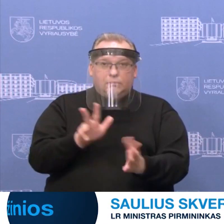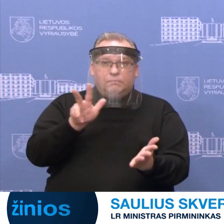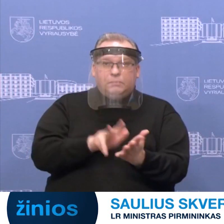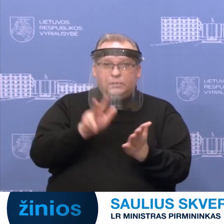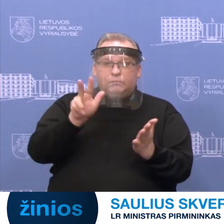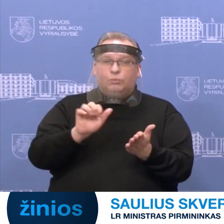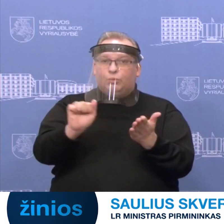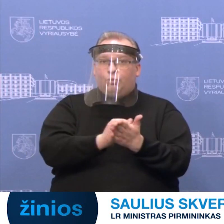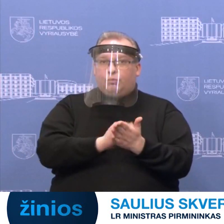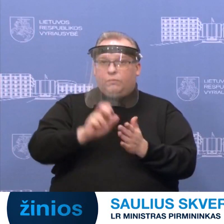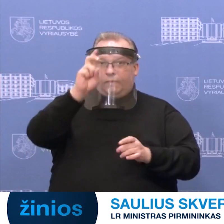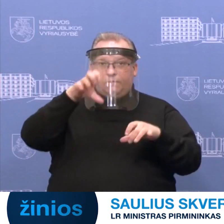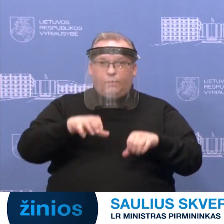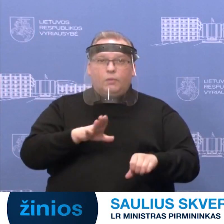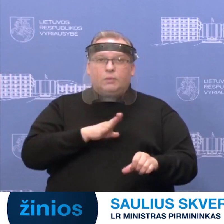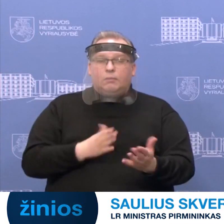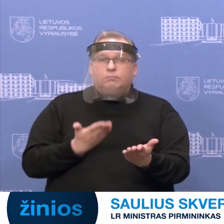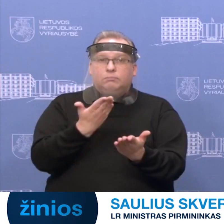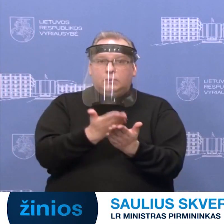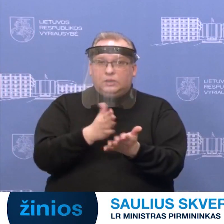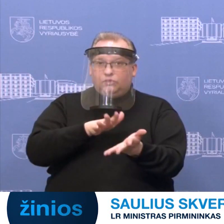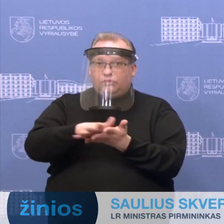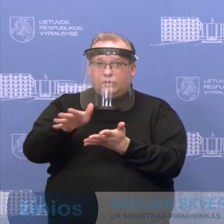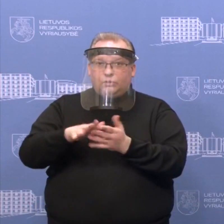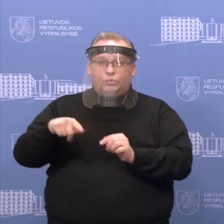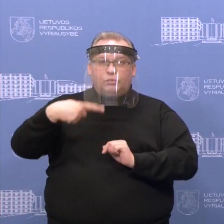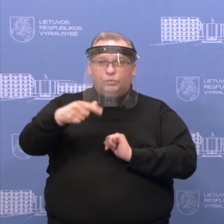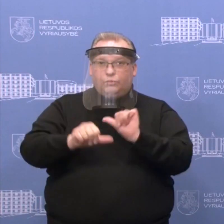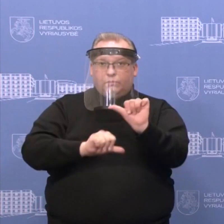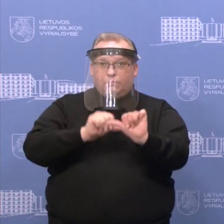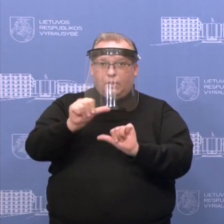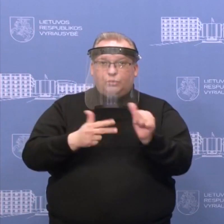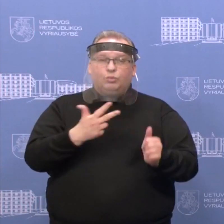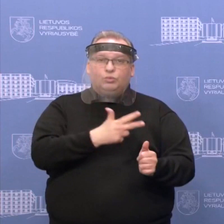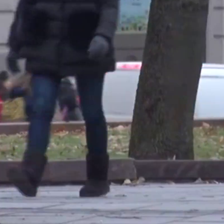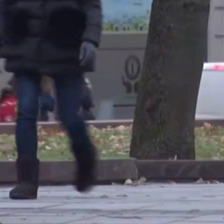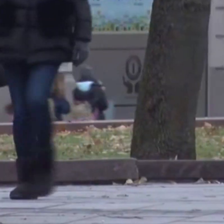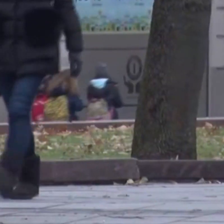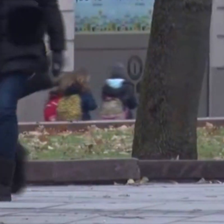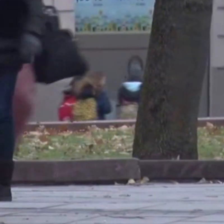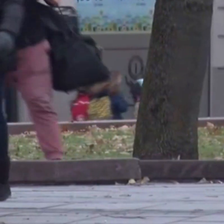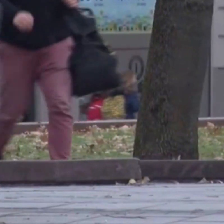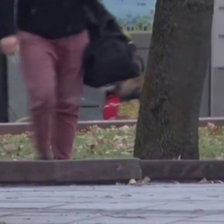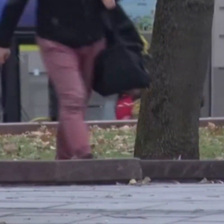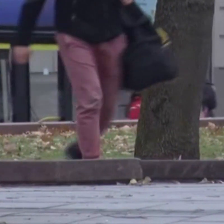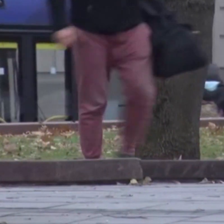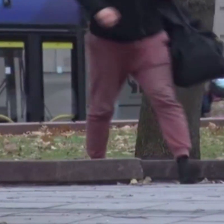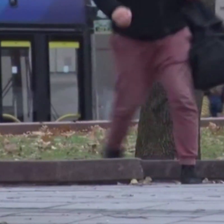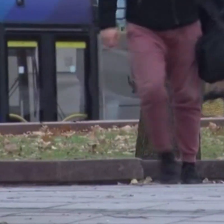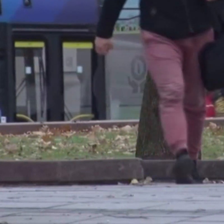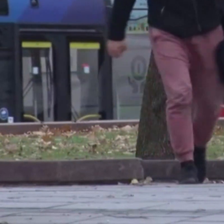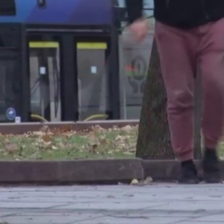dokumentas ir vyriausybė negali teikti išlaidų sekančių metų sodros biudžete. Tačiau tokia idėja